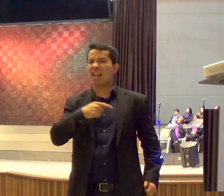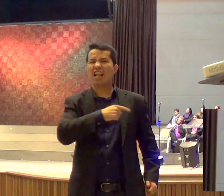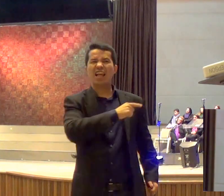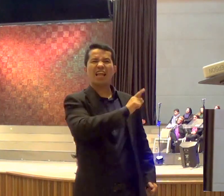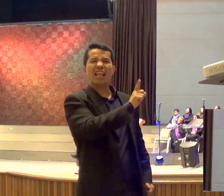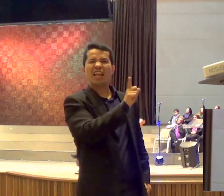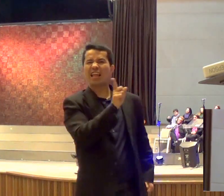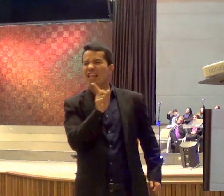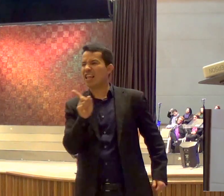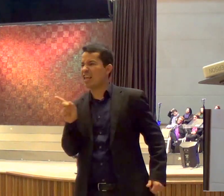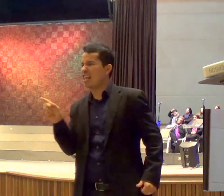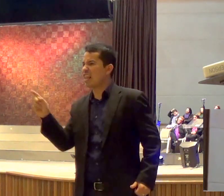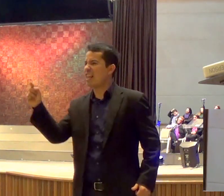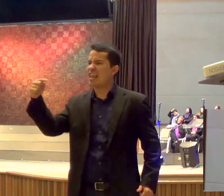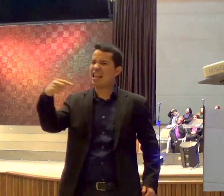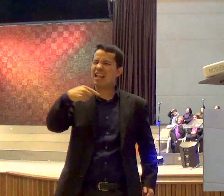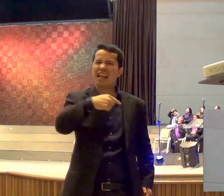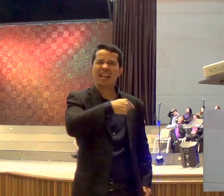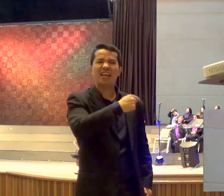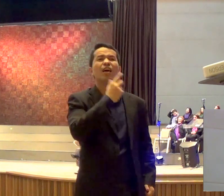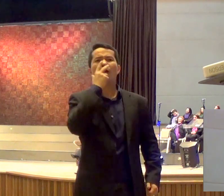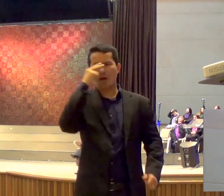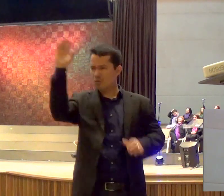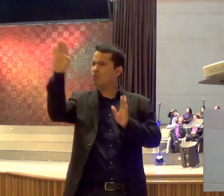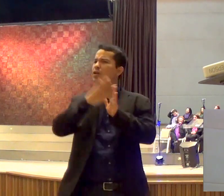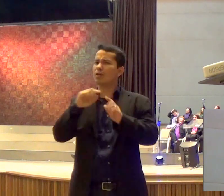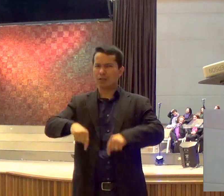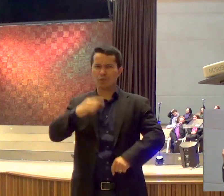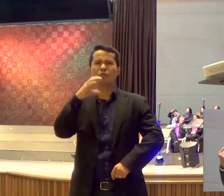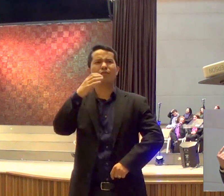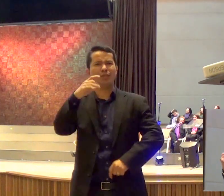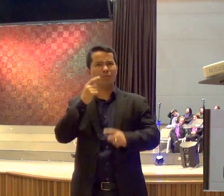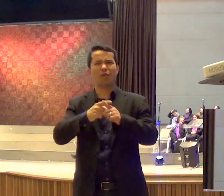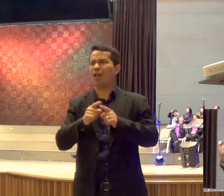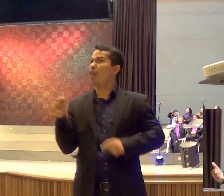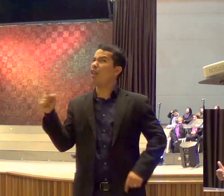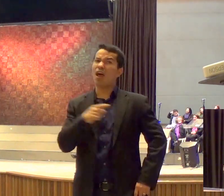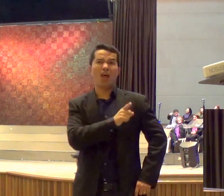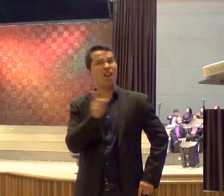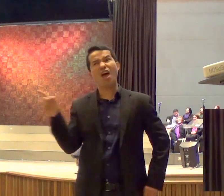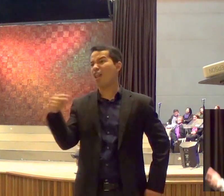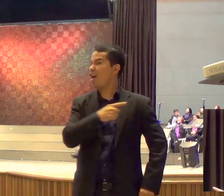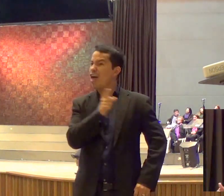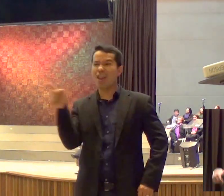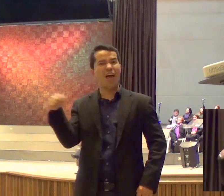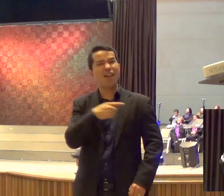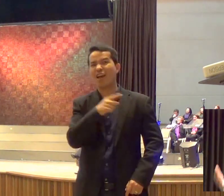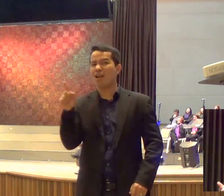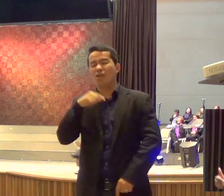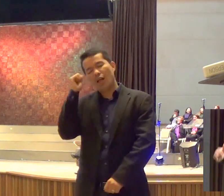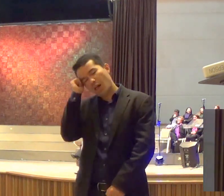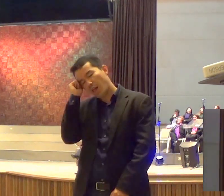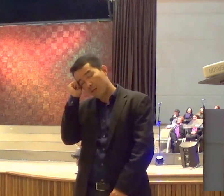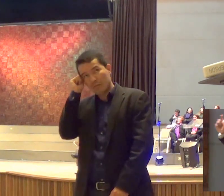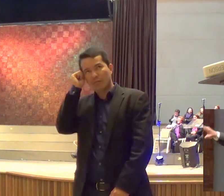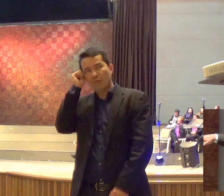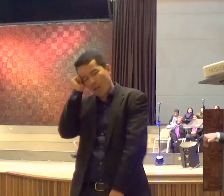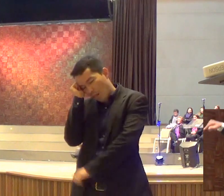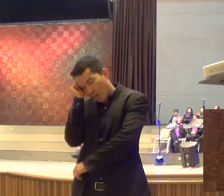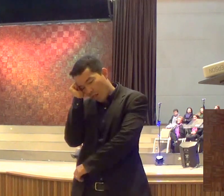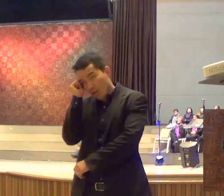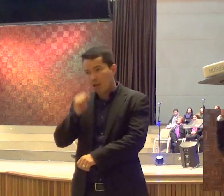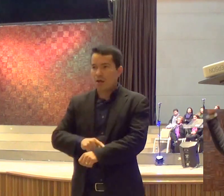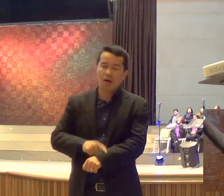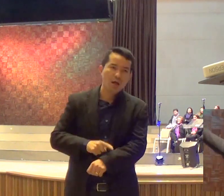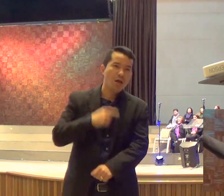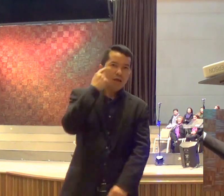que ele passou até aqui na porta da igreja de tanta volta que ele deu eu dormia acordava orava e não chegava